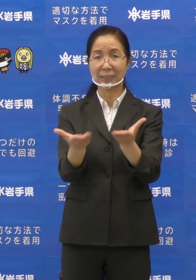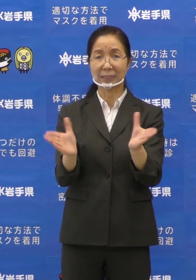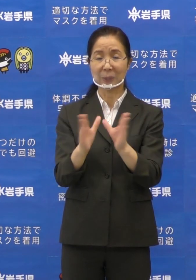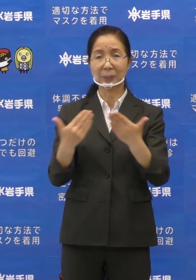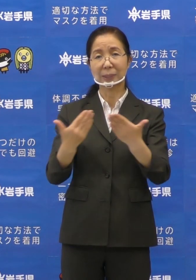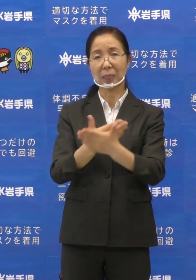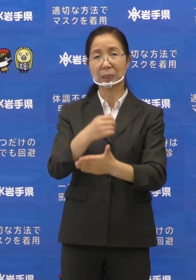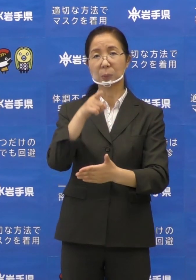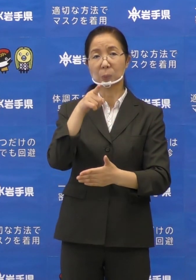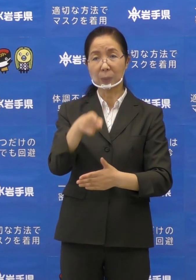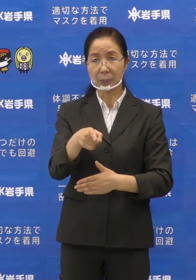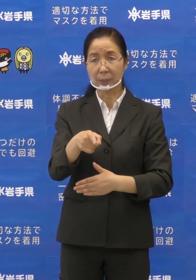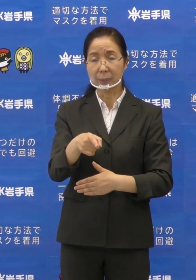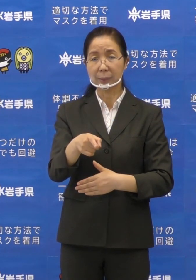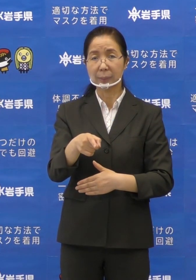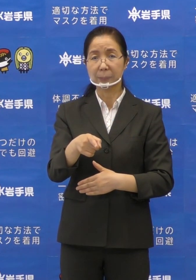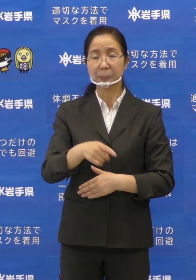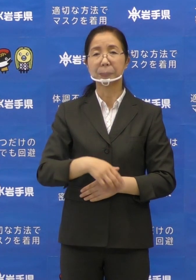そして、